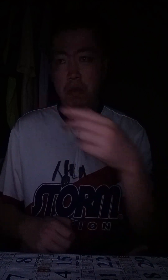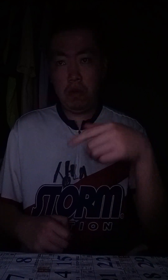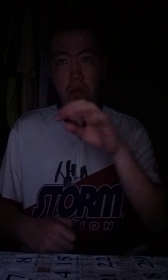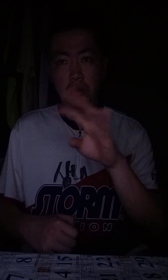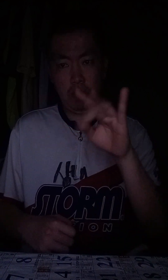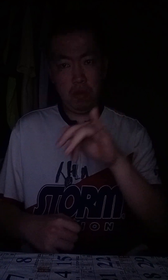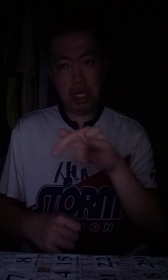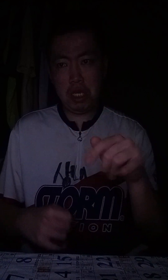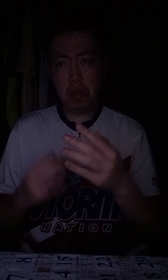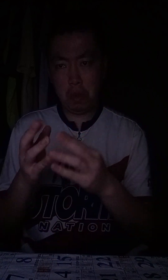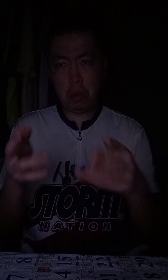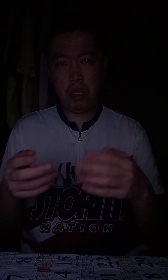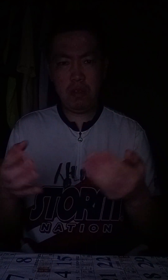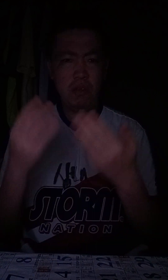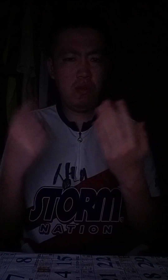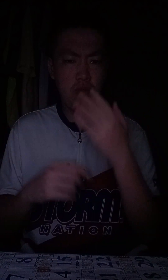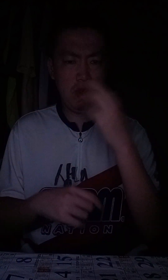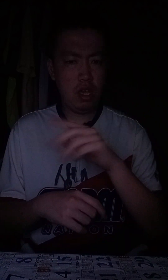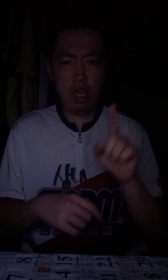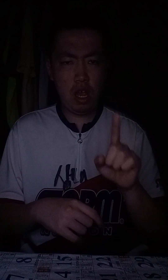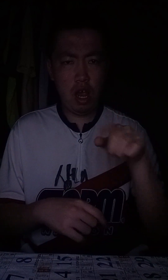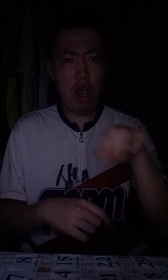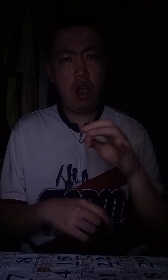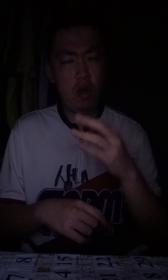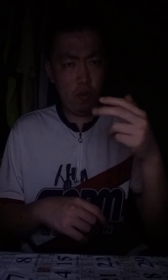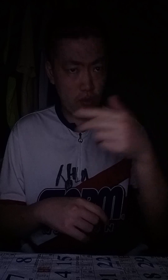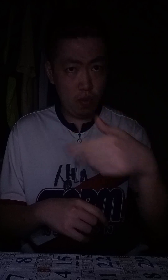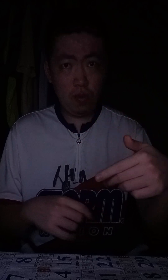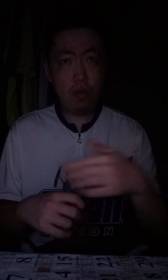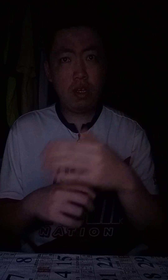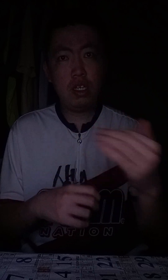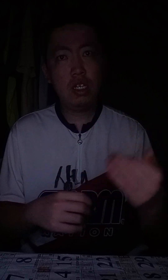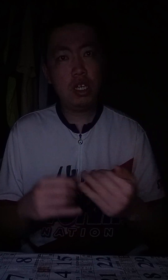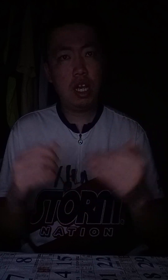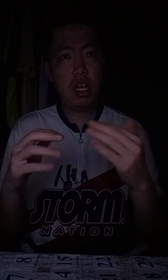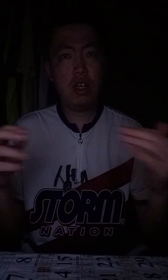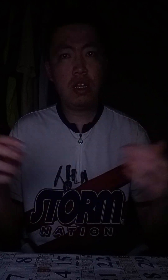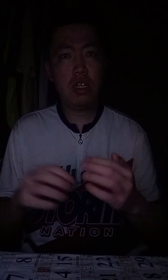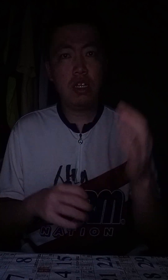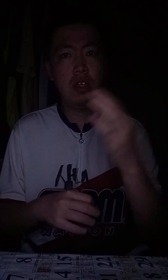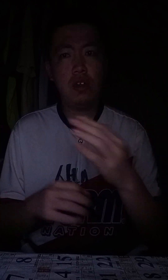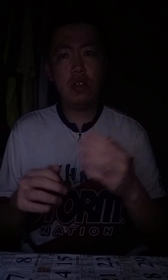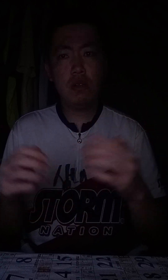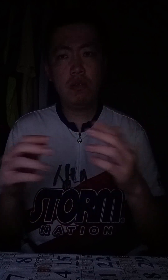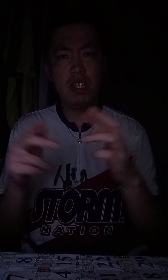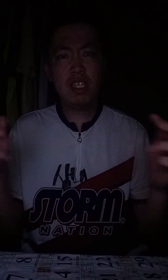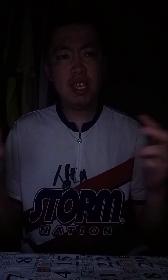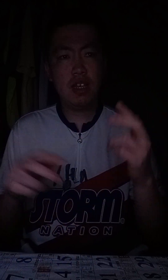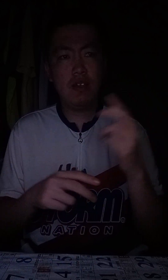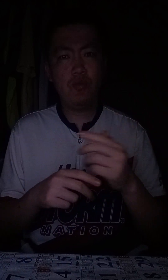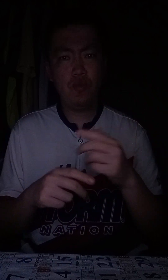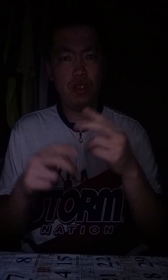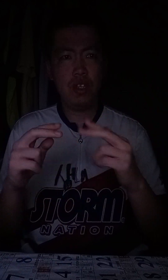유가 보조금을 받지 못할 뿐만 아니라 강릉 지역 CNG 가격이 상대적으로 비싸 손실이 크다는